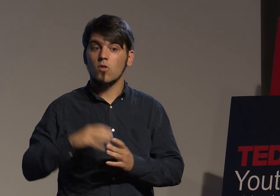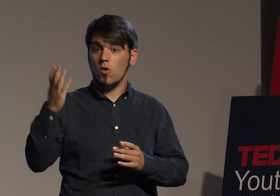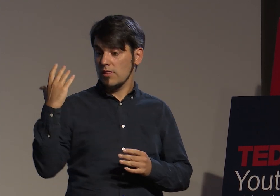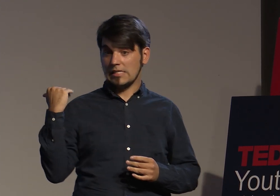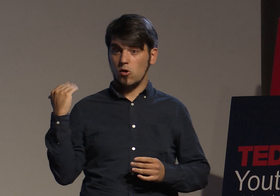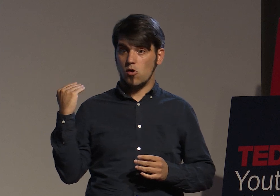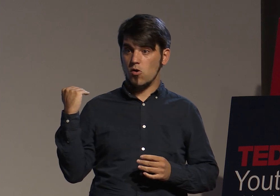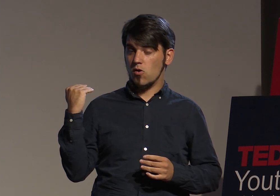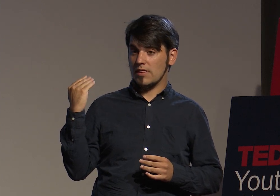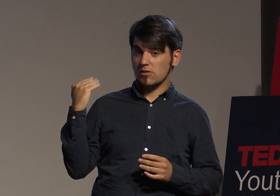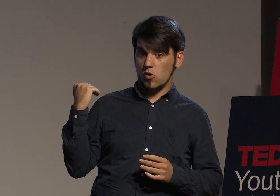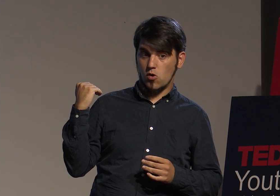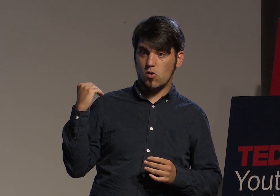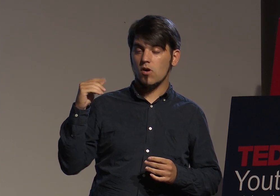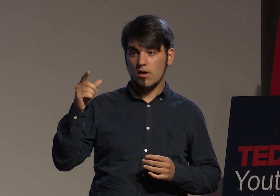Майка ми се съгласи. Съвсем наскоро